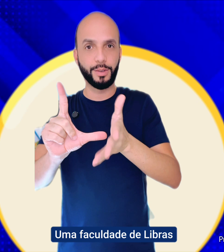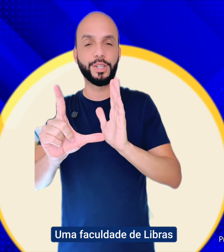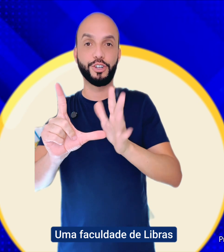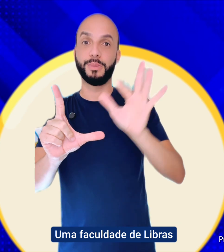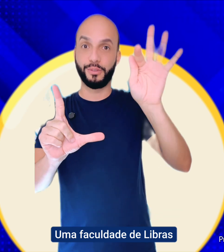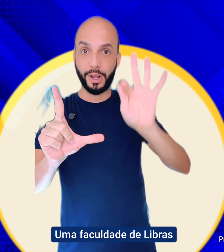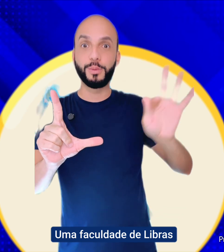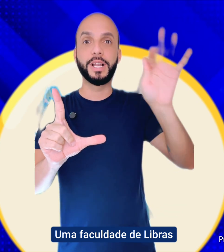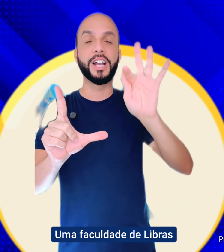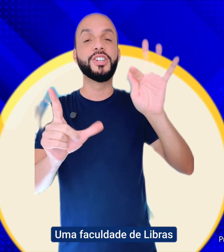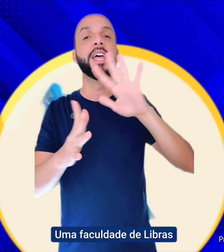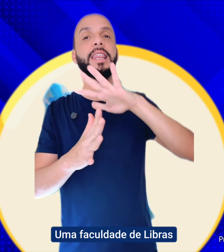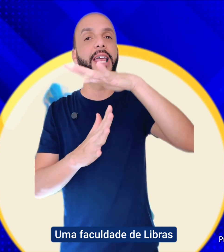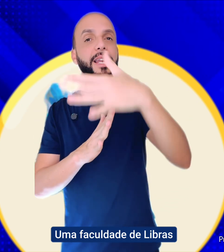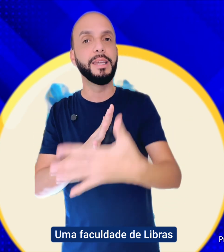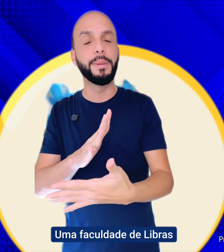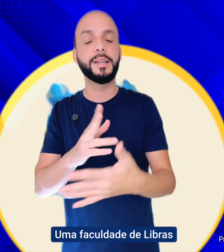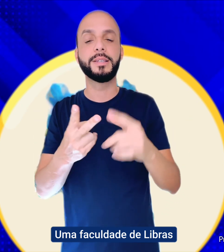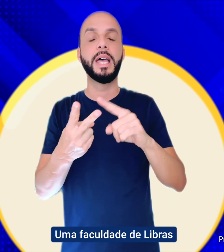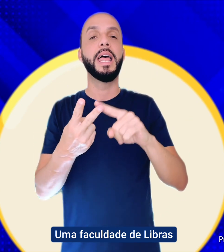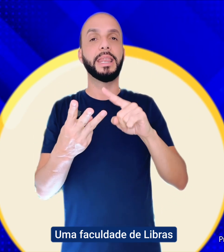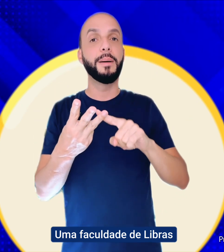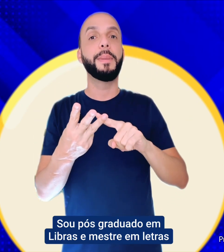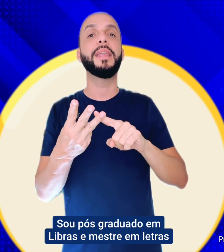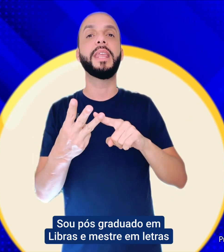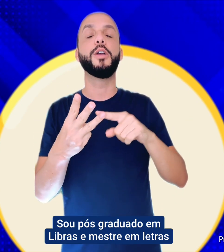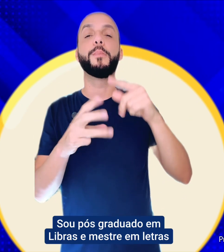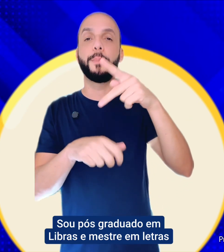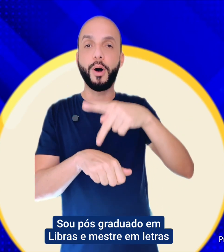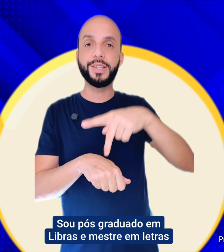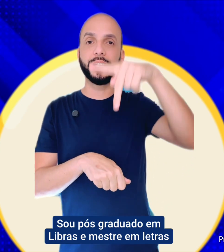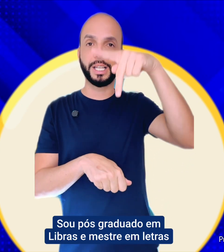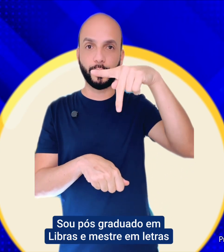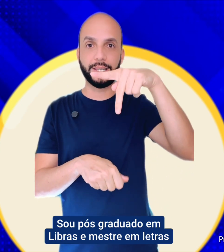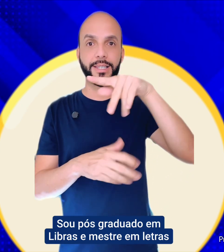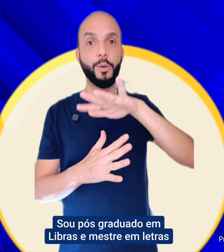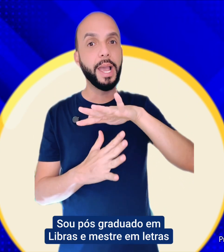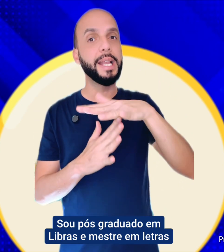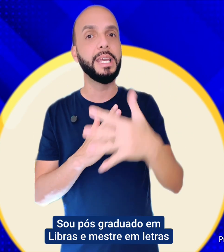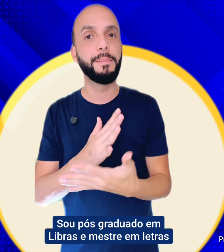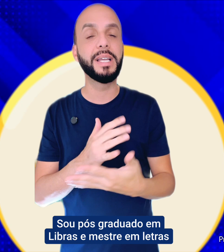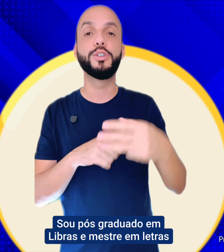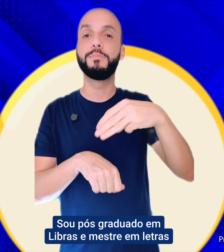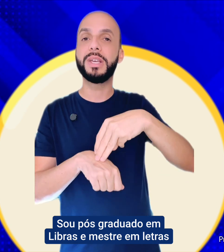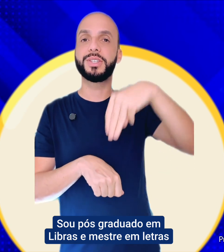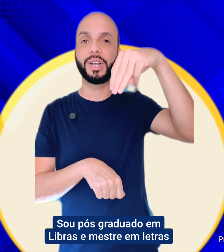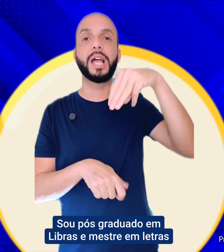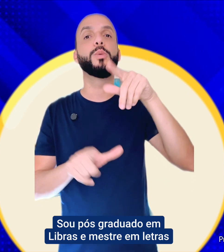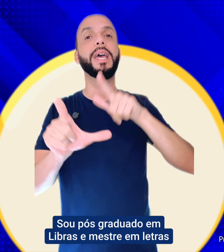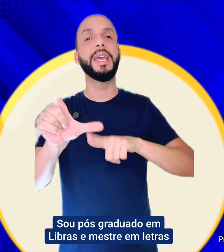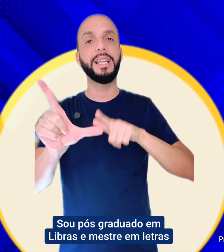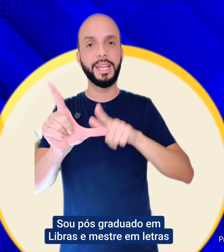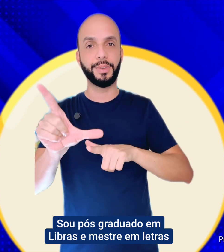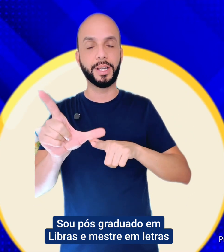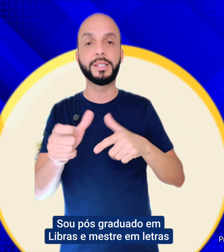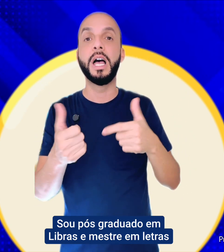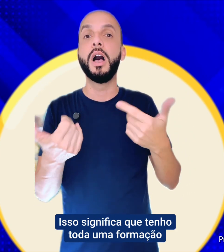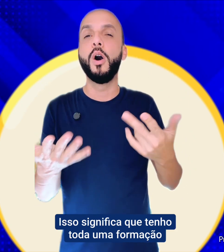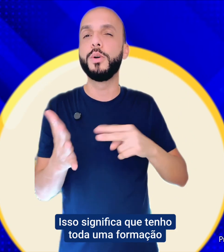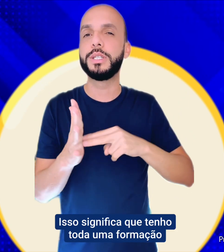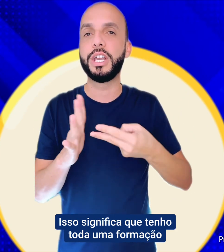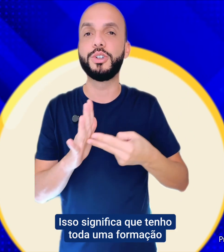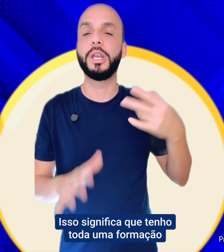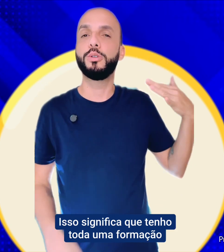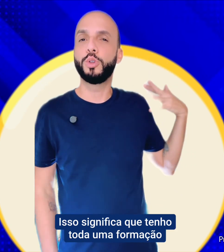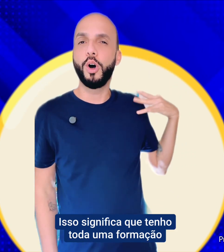Libras, ou seja, uma faculdade de Libras, também tenho pós-graduação em Libras e um mestrado em Letras,